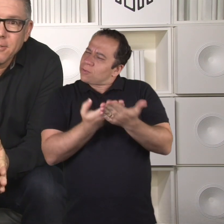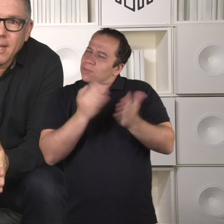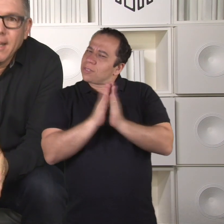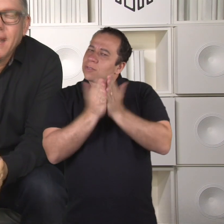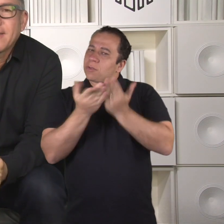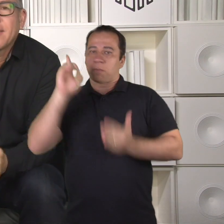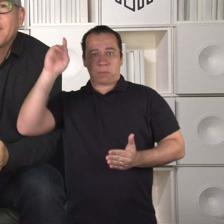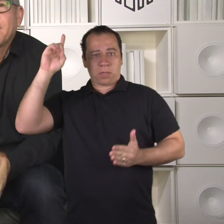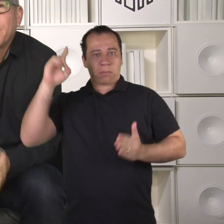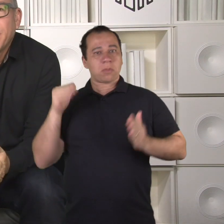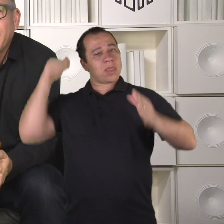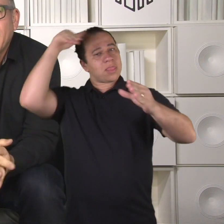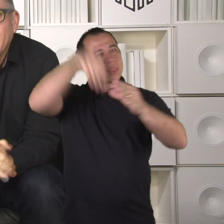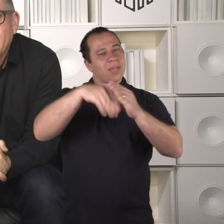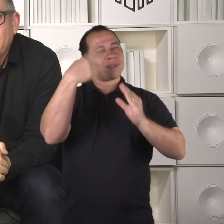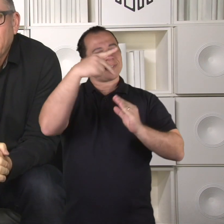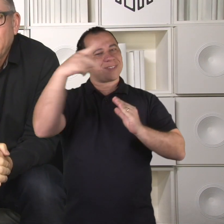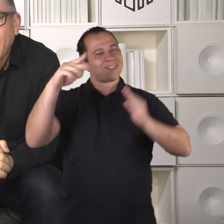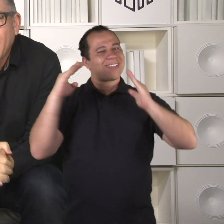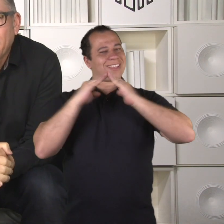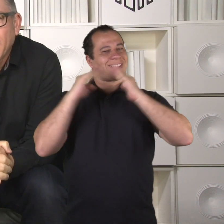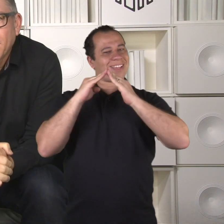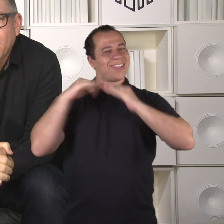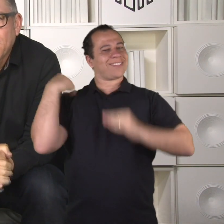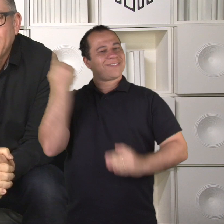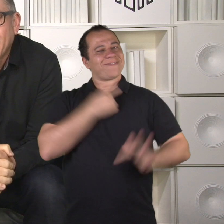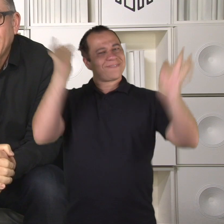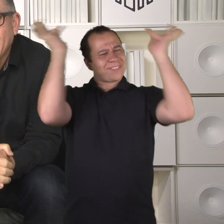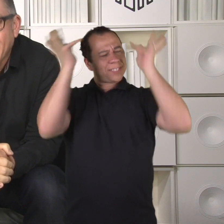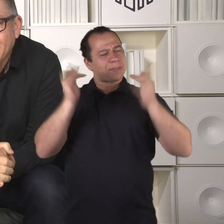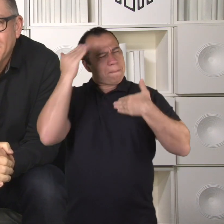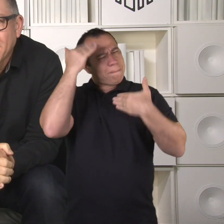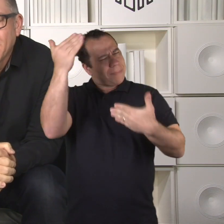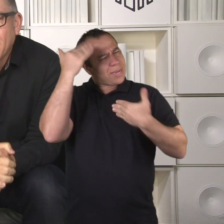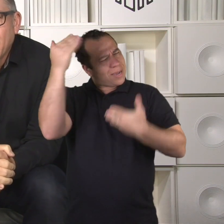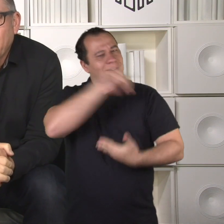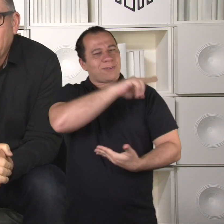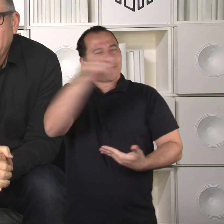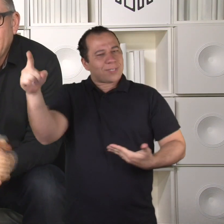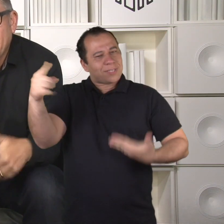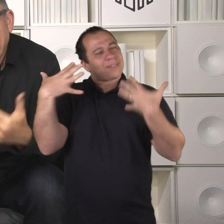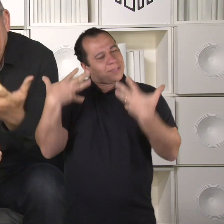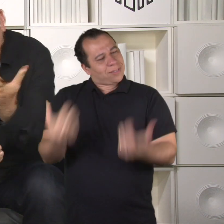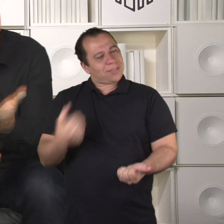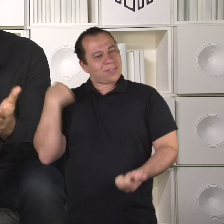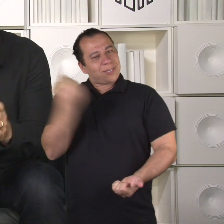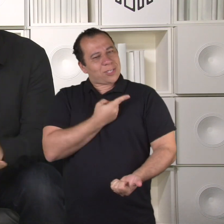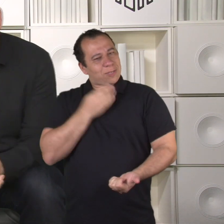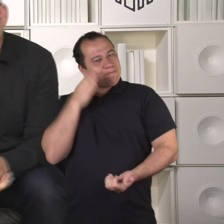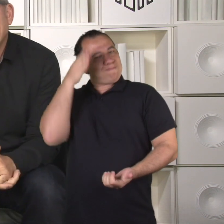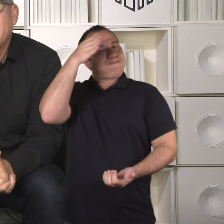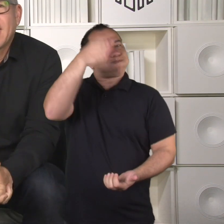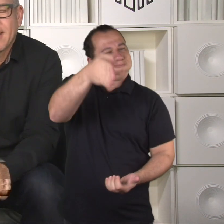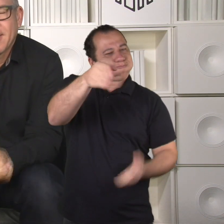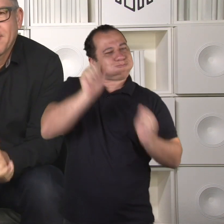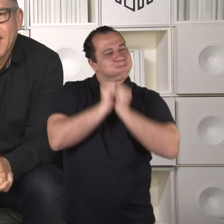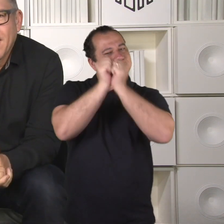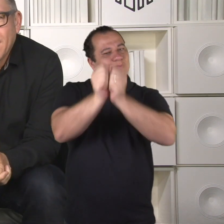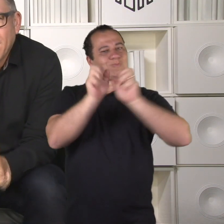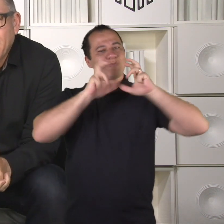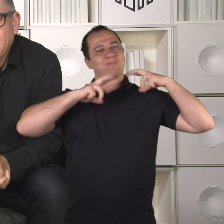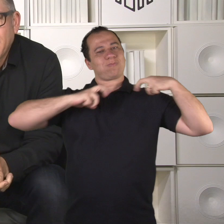chegando na sua casa. Muito feliz, muito obrigado pela sua hospitalidade, por me receber aí na sua roda de